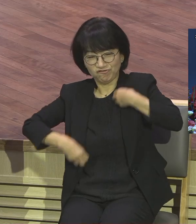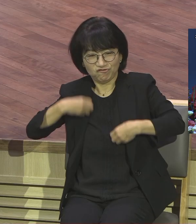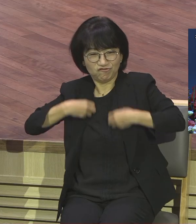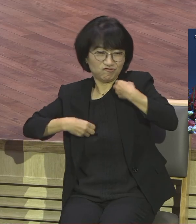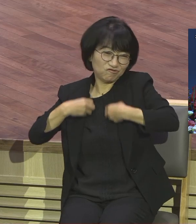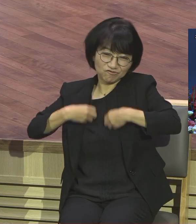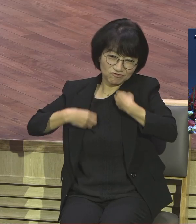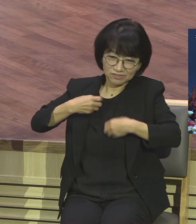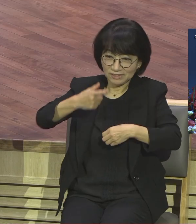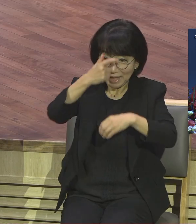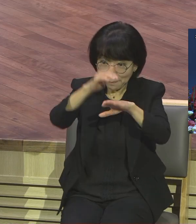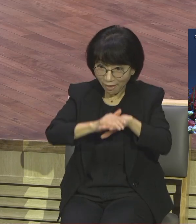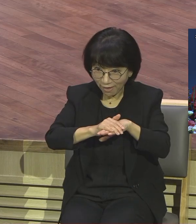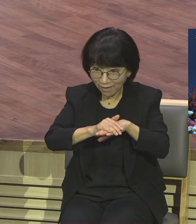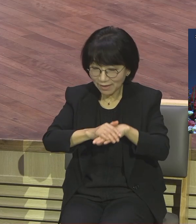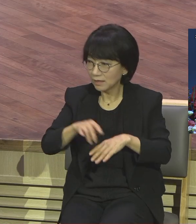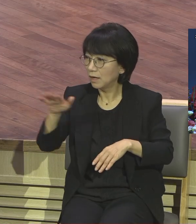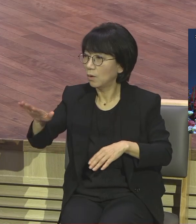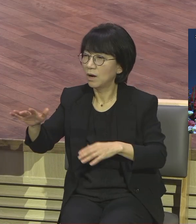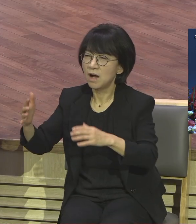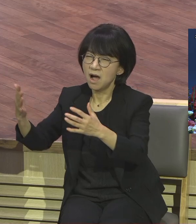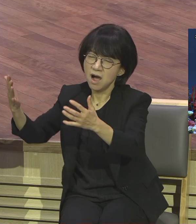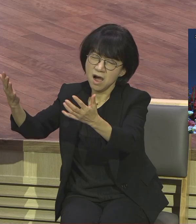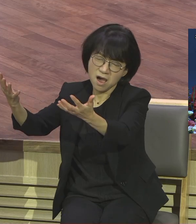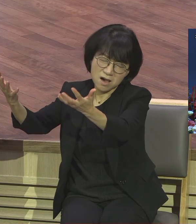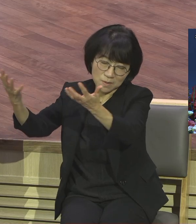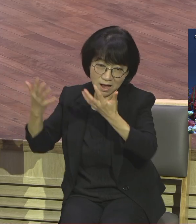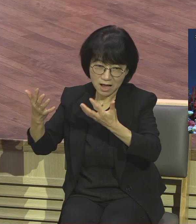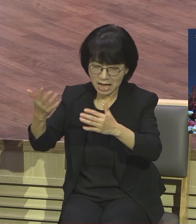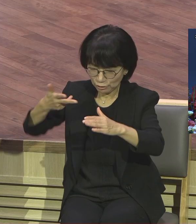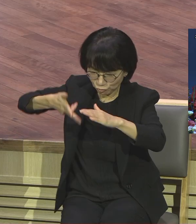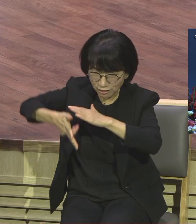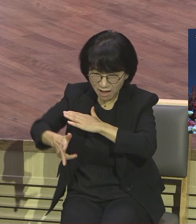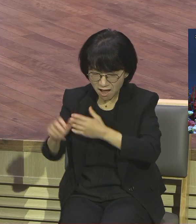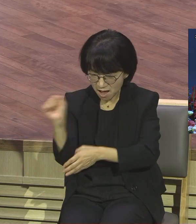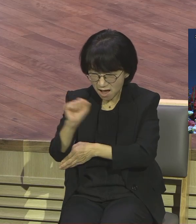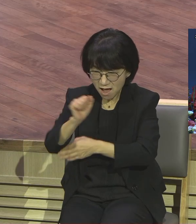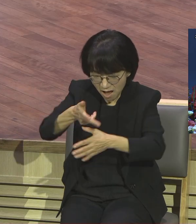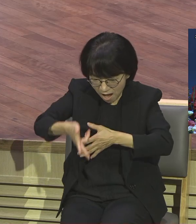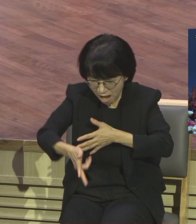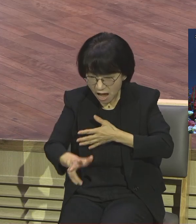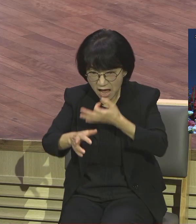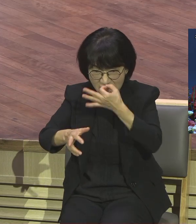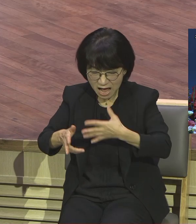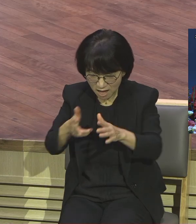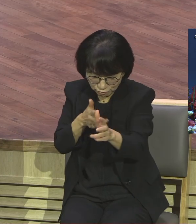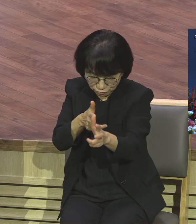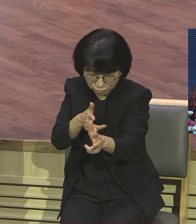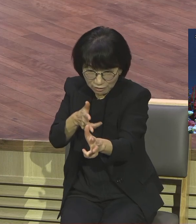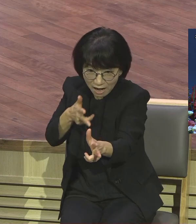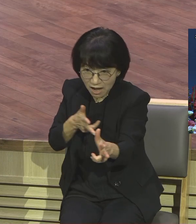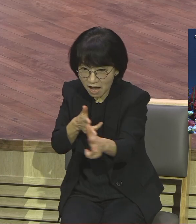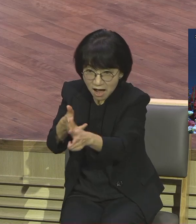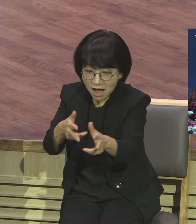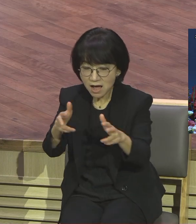이게 이 복잡한 이 주차장을 통과해가지고요. 예배 앉았는 거하고 자세가 다릅니다.